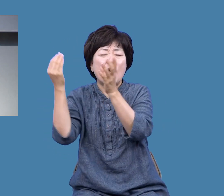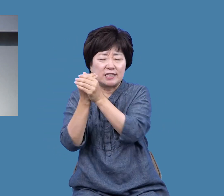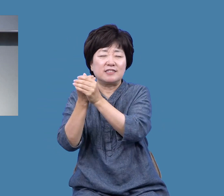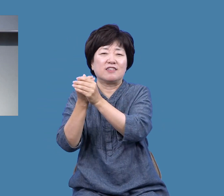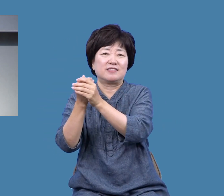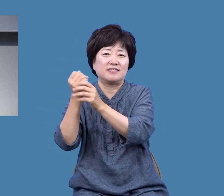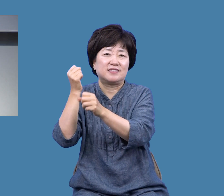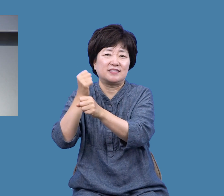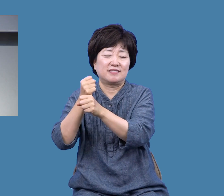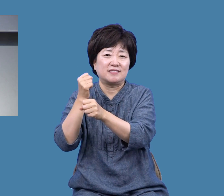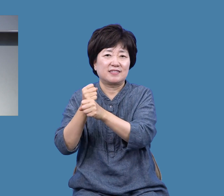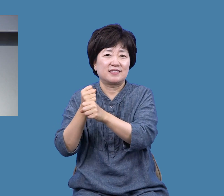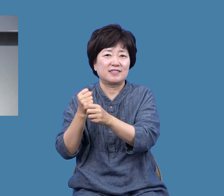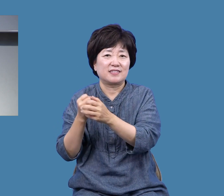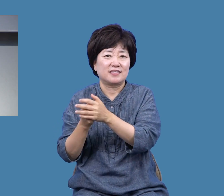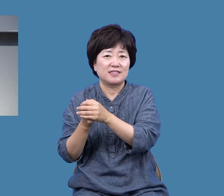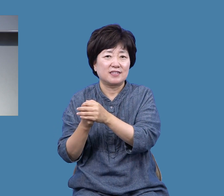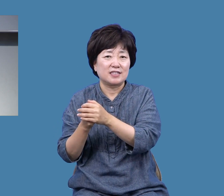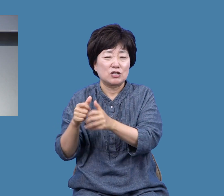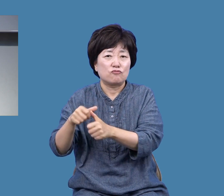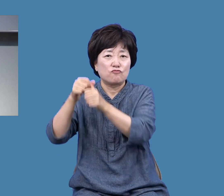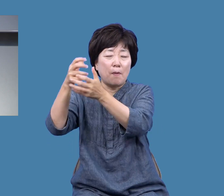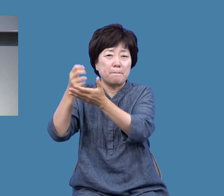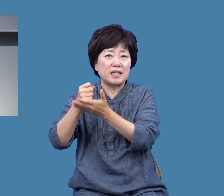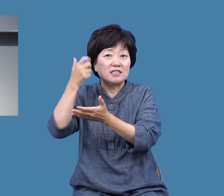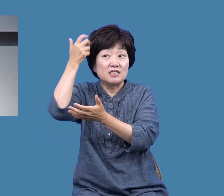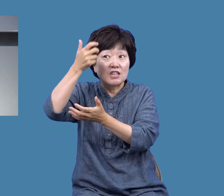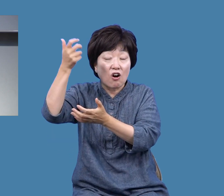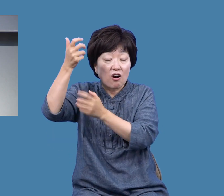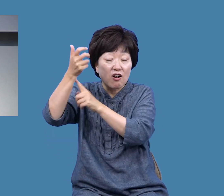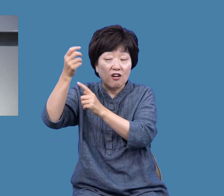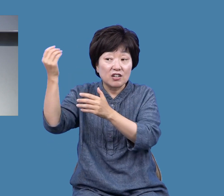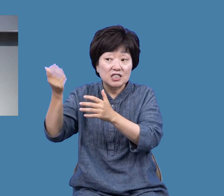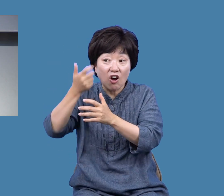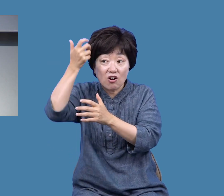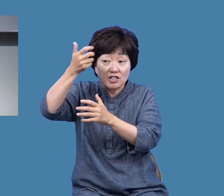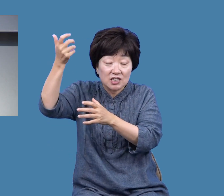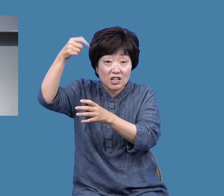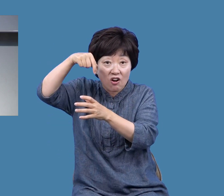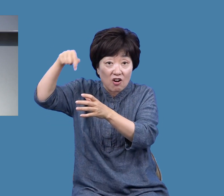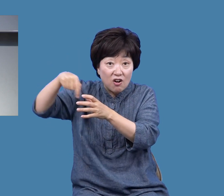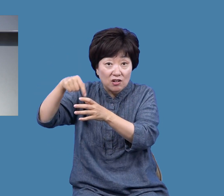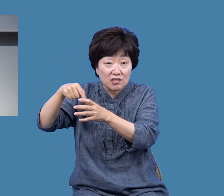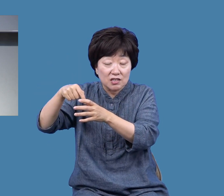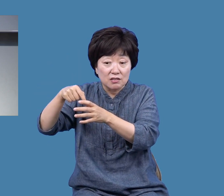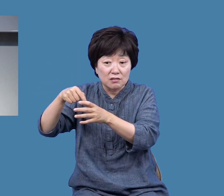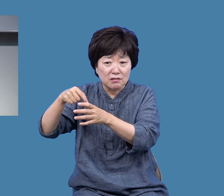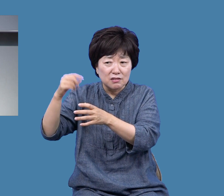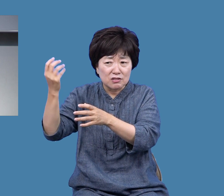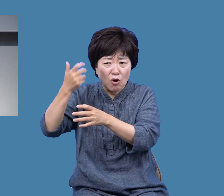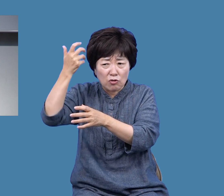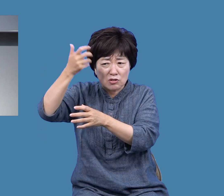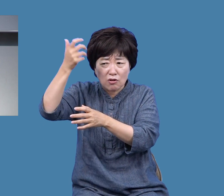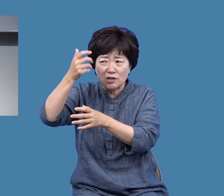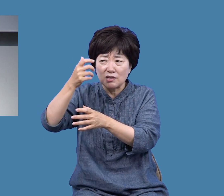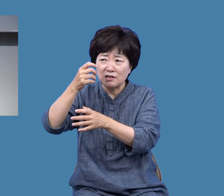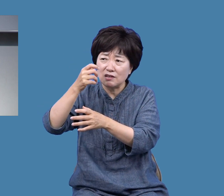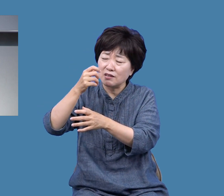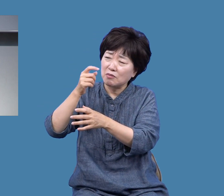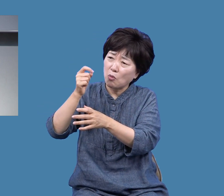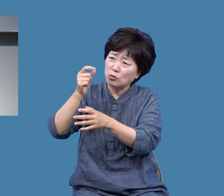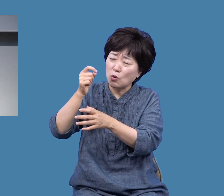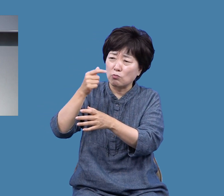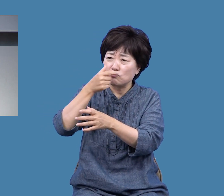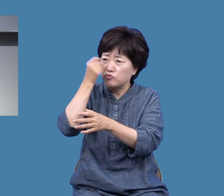완전합니다. 그래서 이 구원받은 자의 영은, 우리 안에 성령이 계시는데 성령이 불완전한 형태로 계실 수는 없잖아.